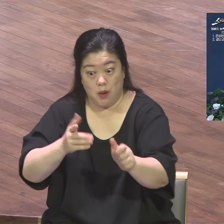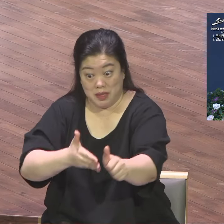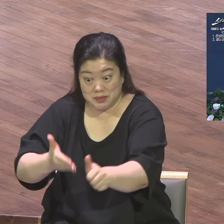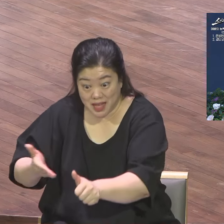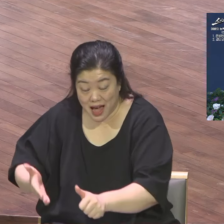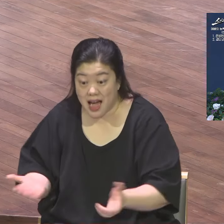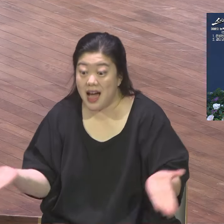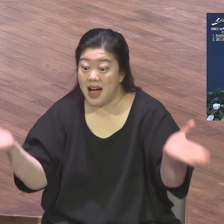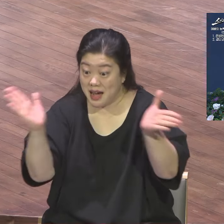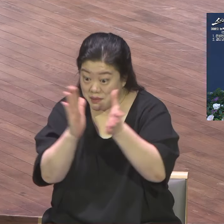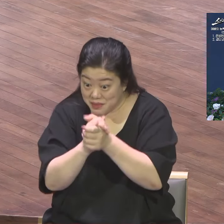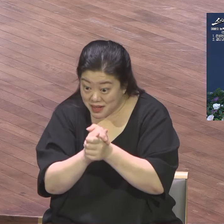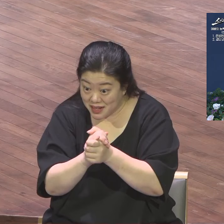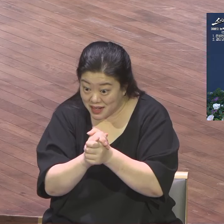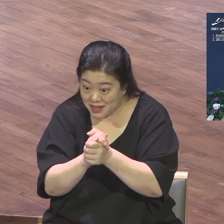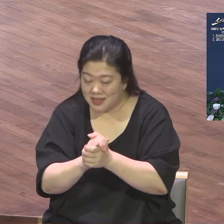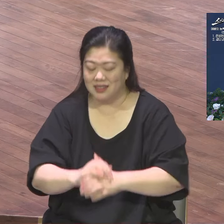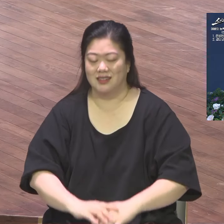아멘.